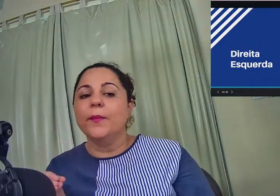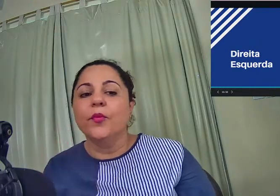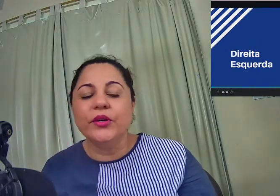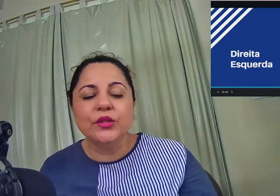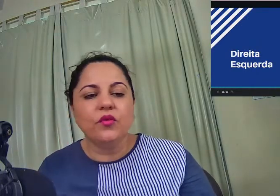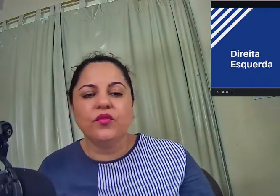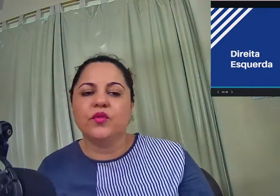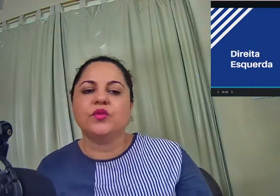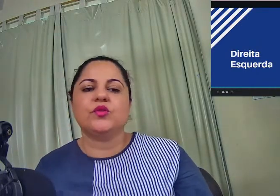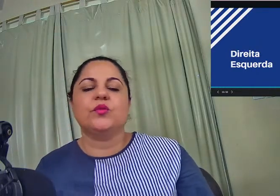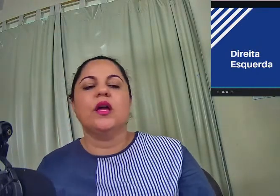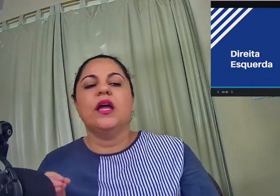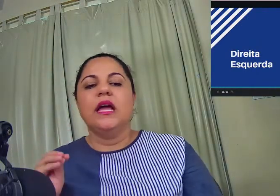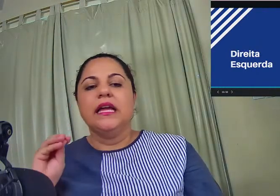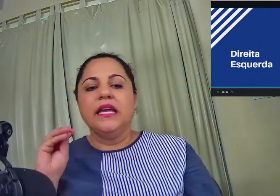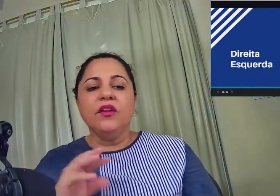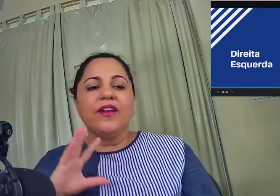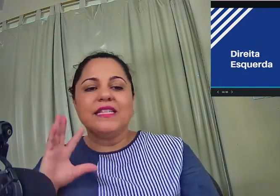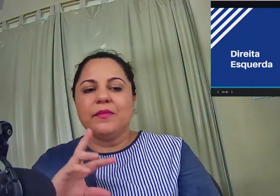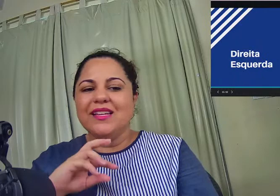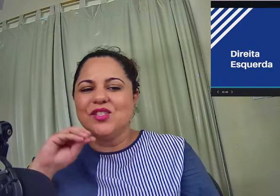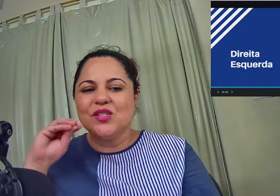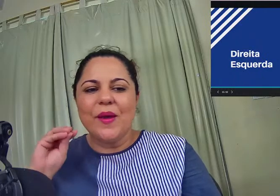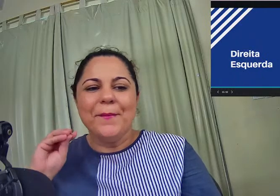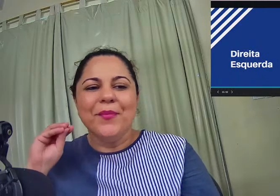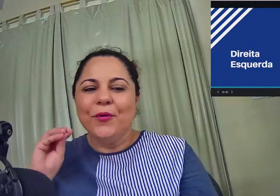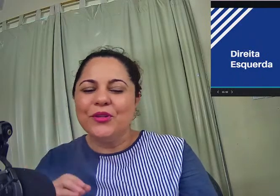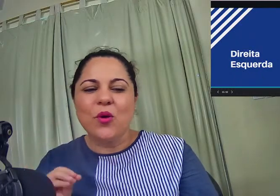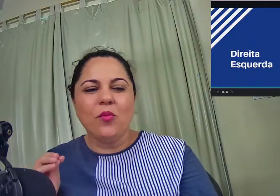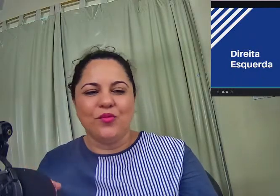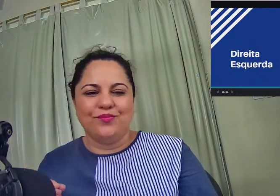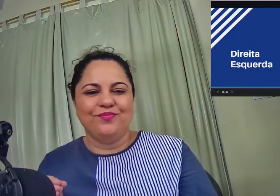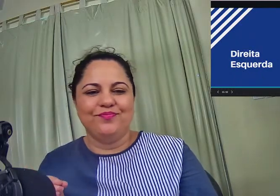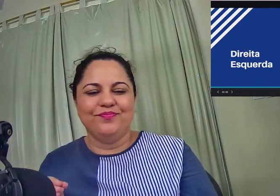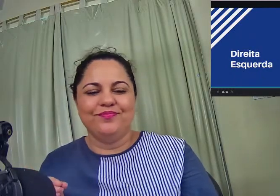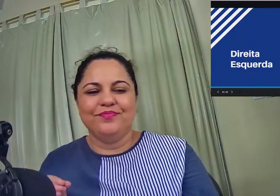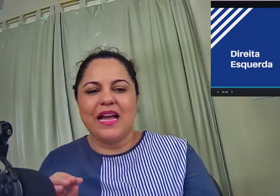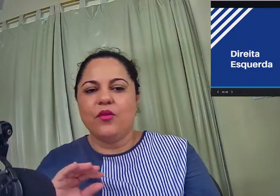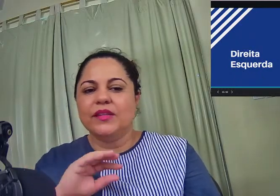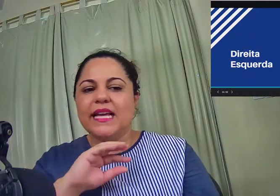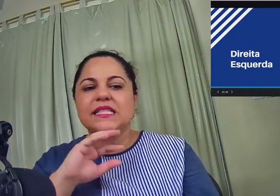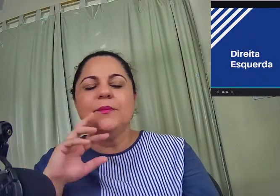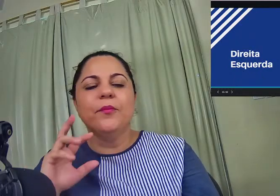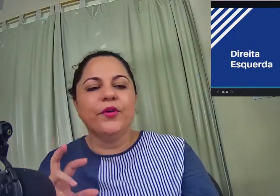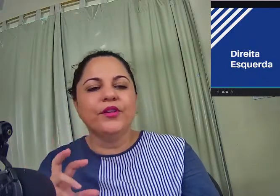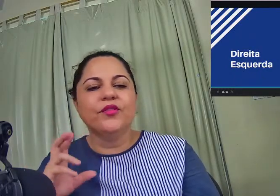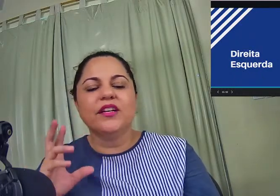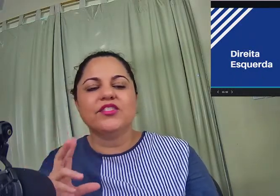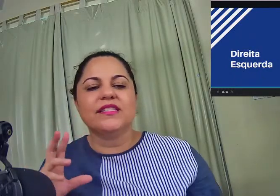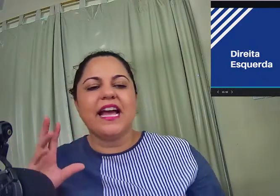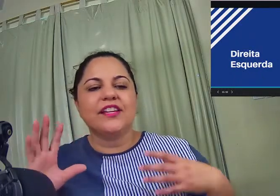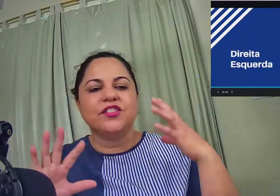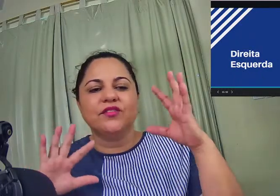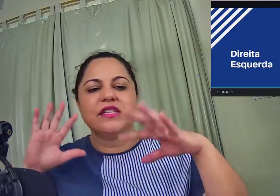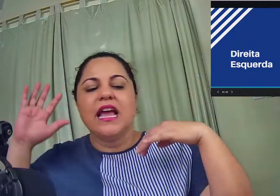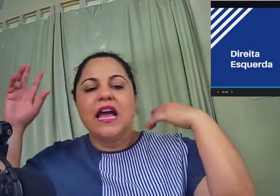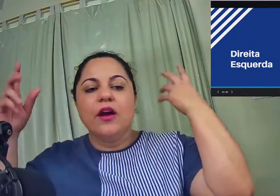muito confuso. Infelizmente, isso é muito comum. Acontece muito durante as narrativas, como